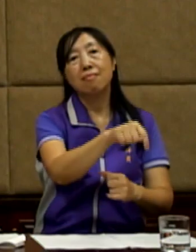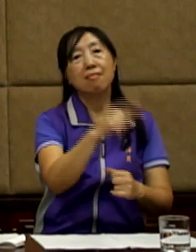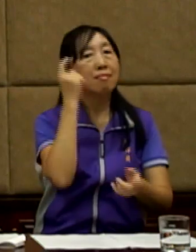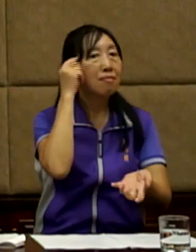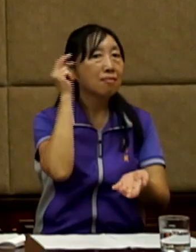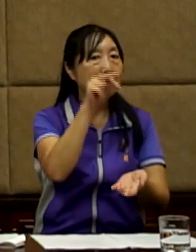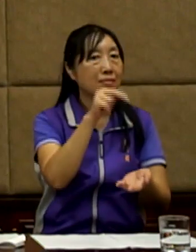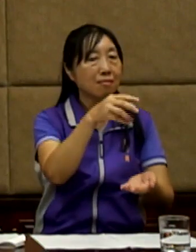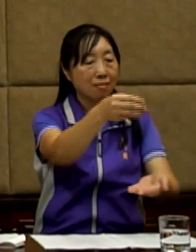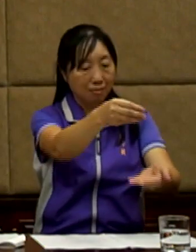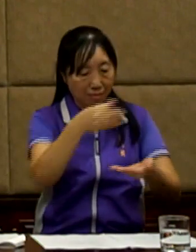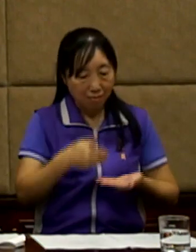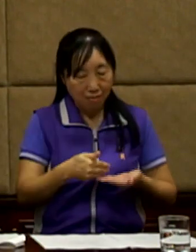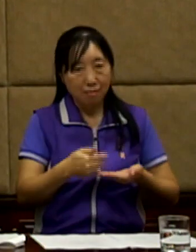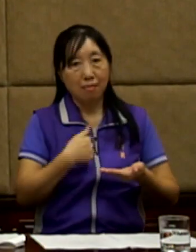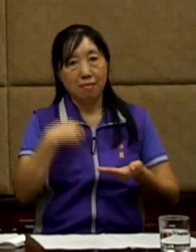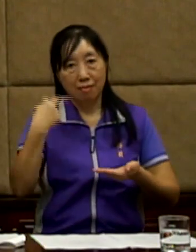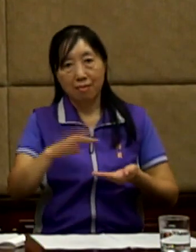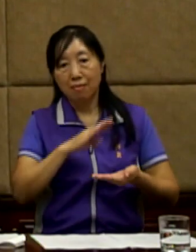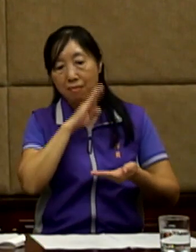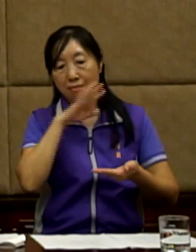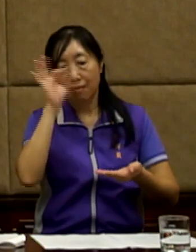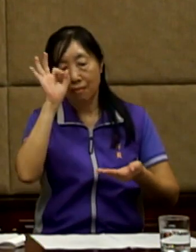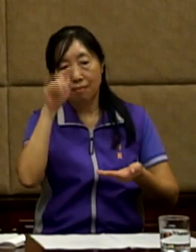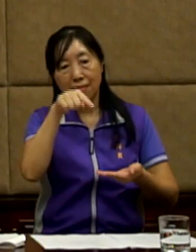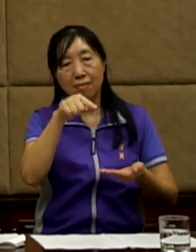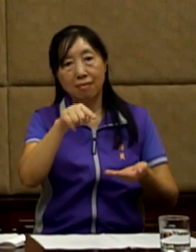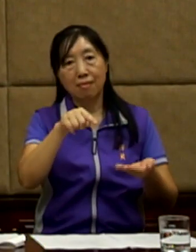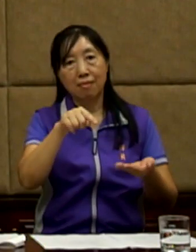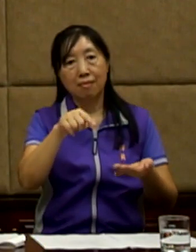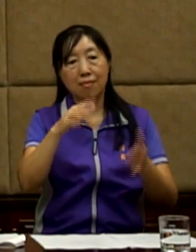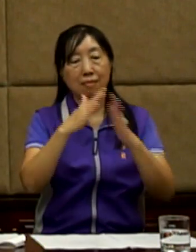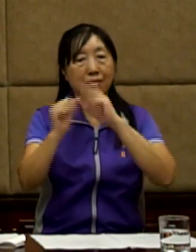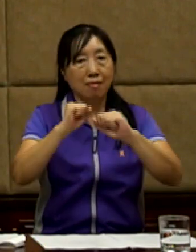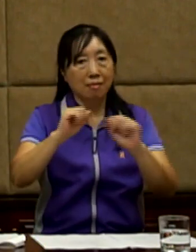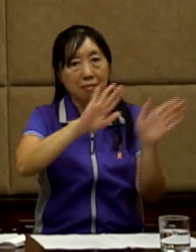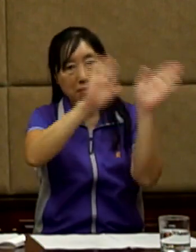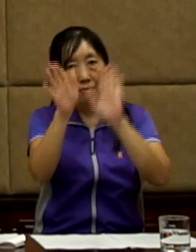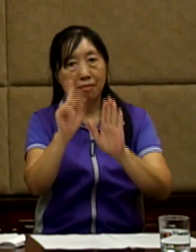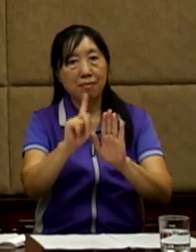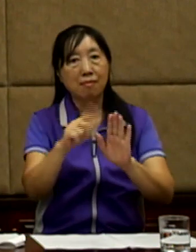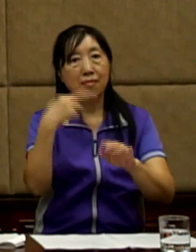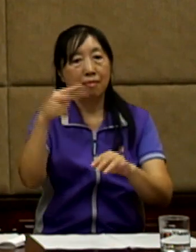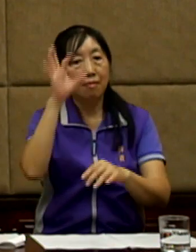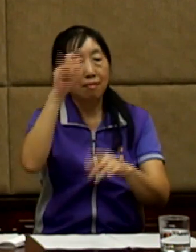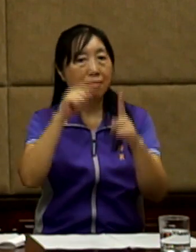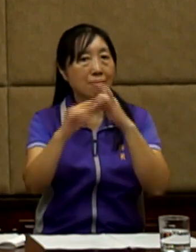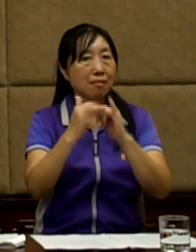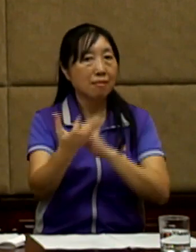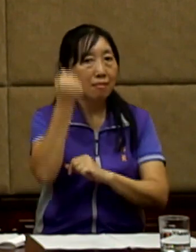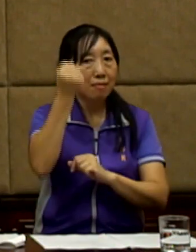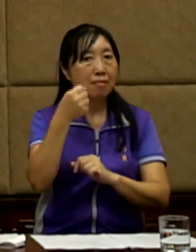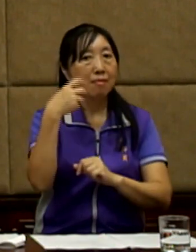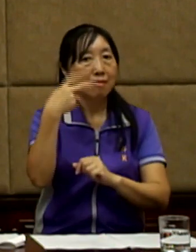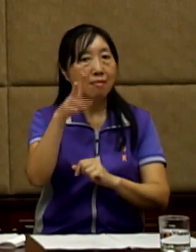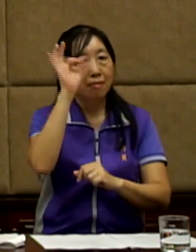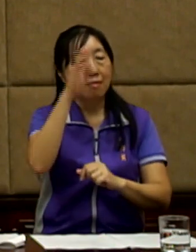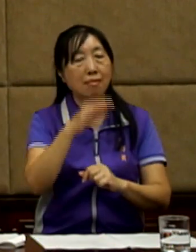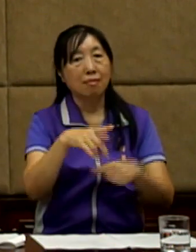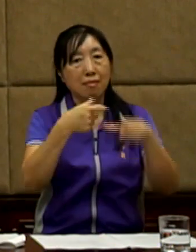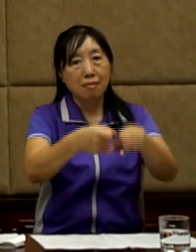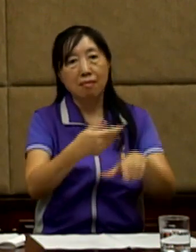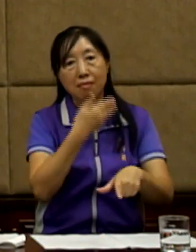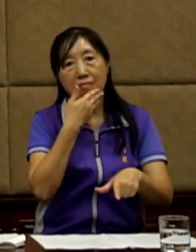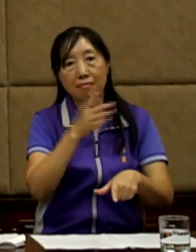来，我们会再参考市场的那个市场的竞争秩序跟消费者的权益跟其他的公共利益来做审